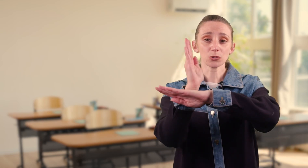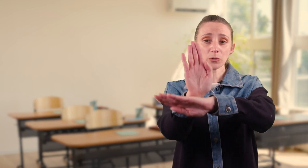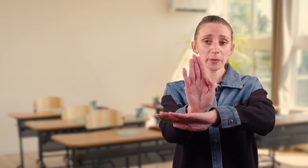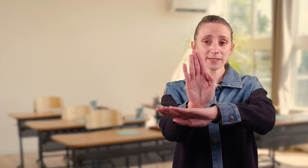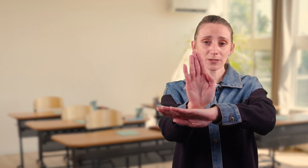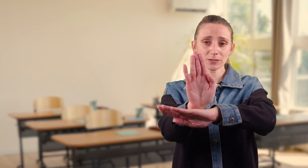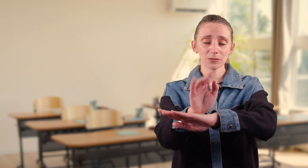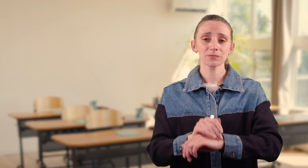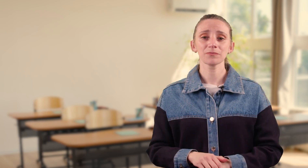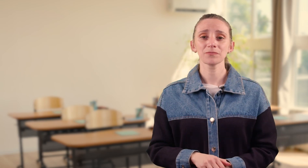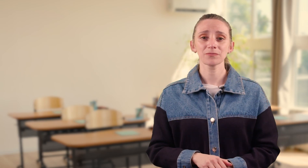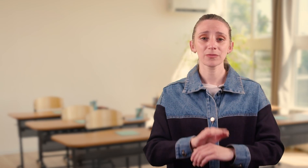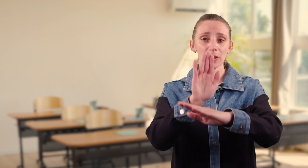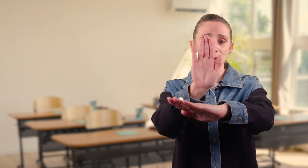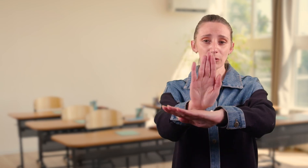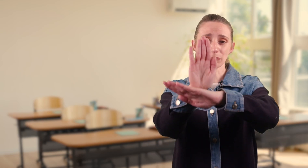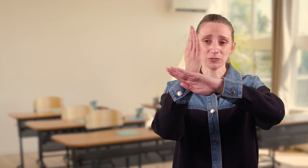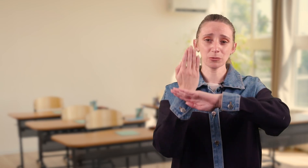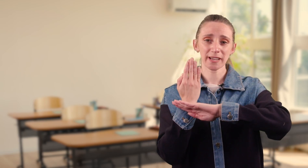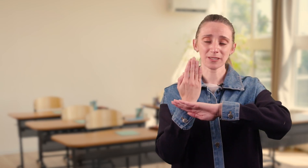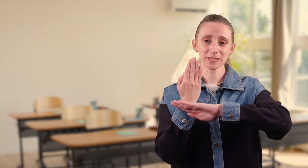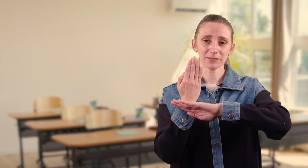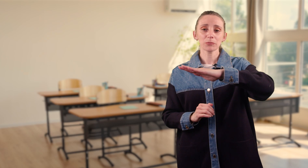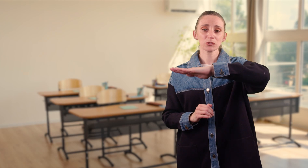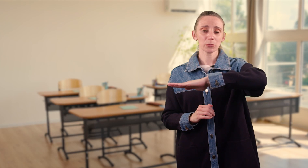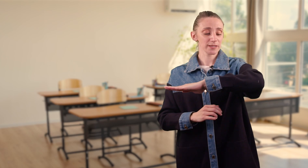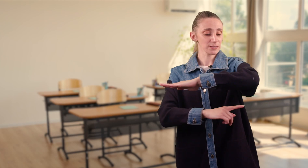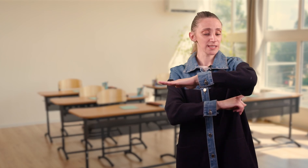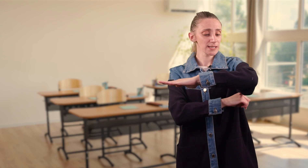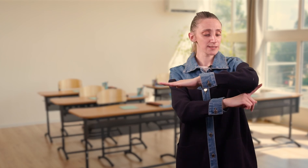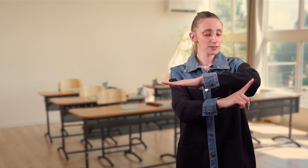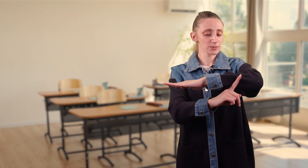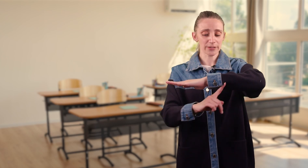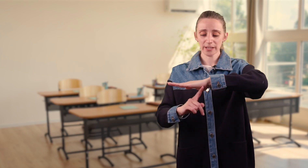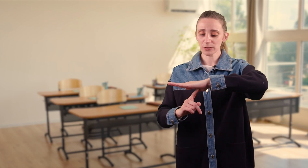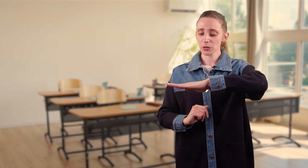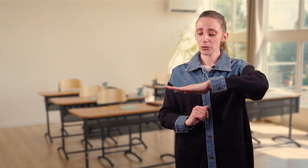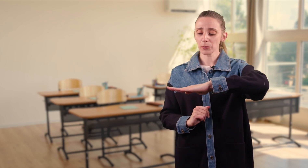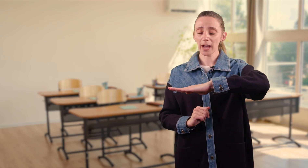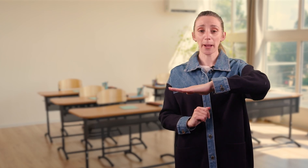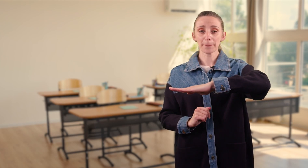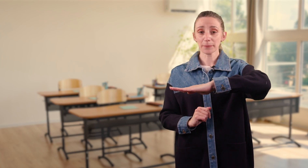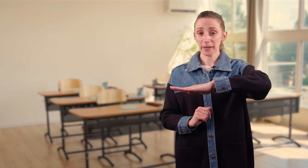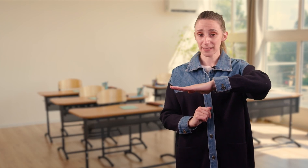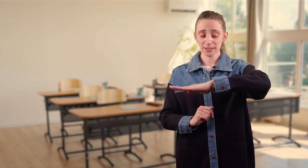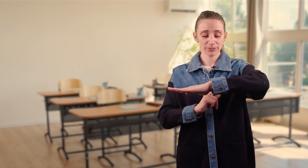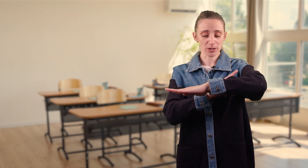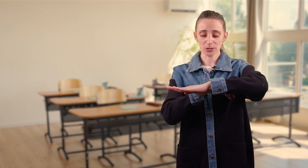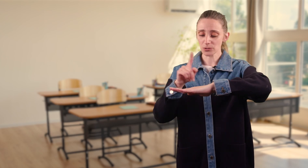me présente, vous vous présentez. Pour se présenter, ici, vous avez votre bras passif en angle